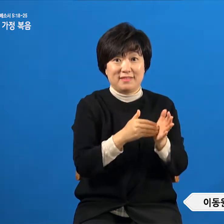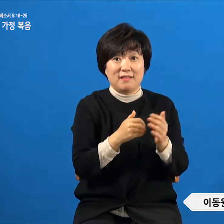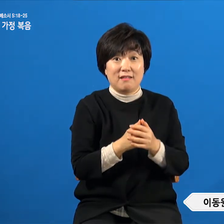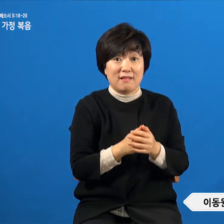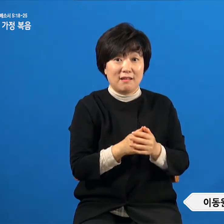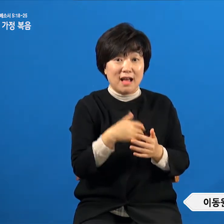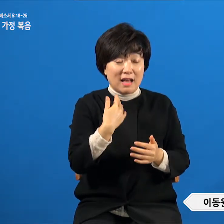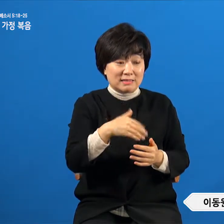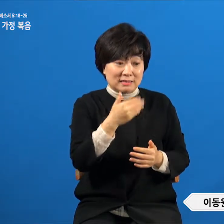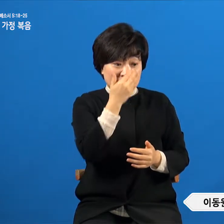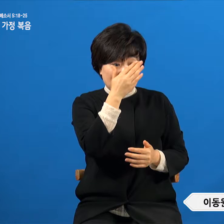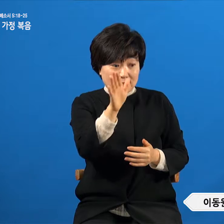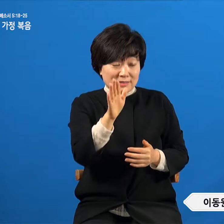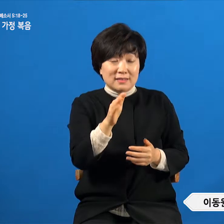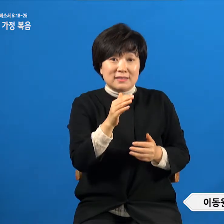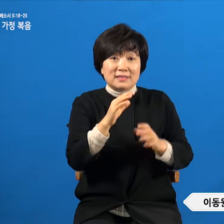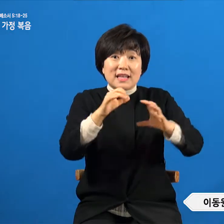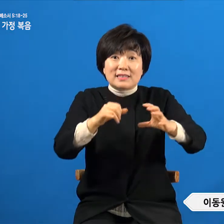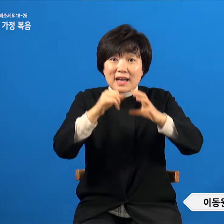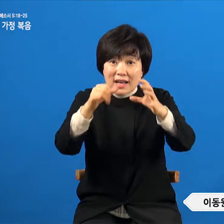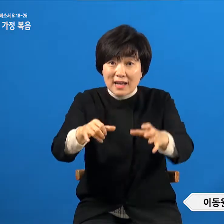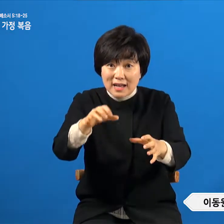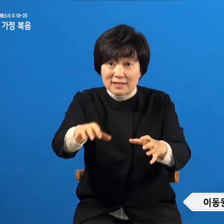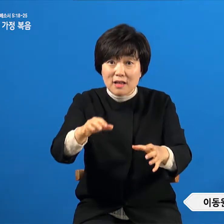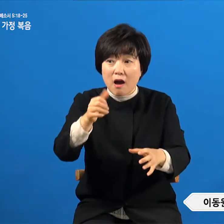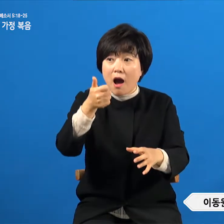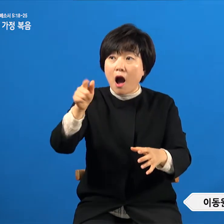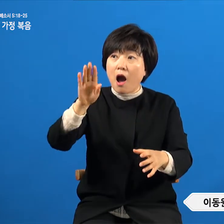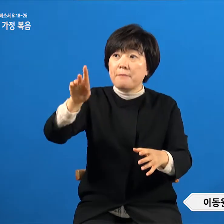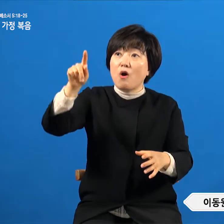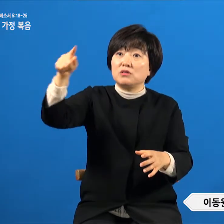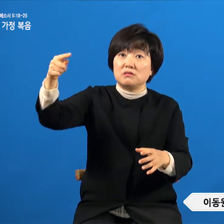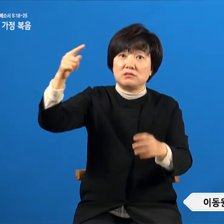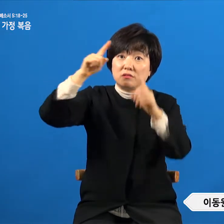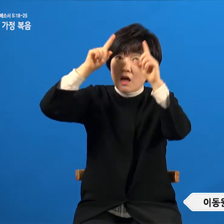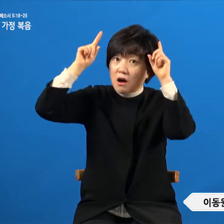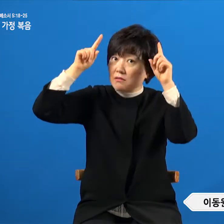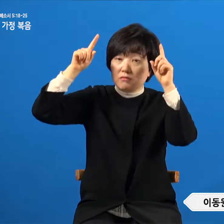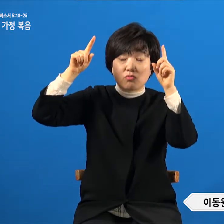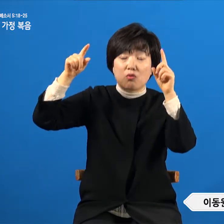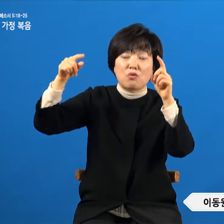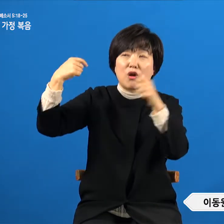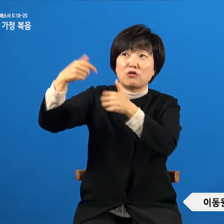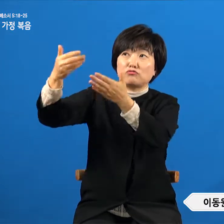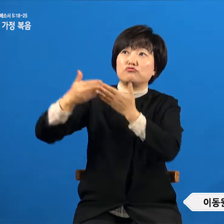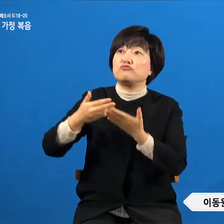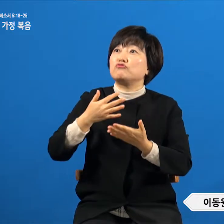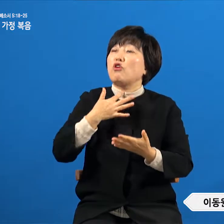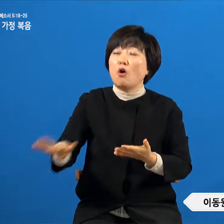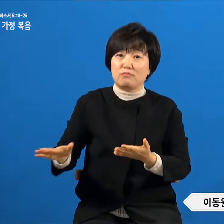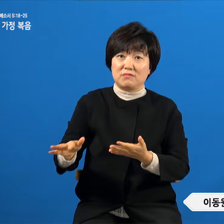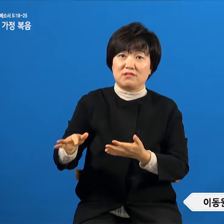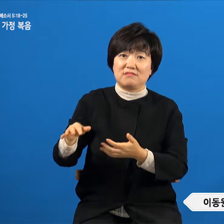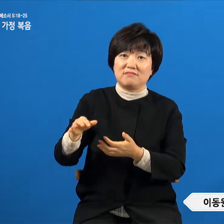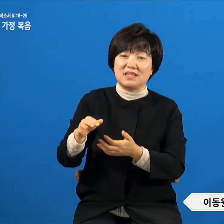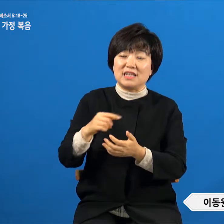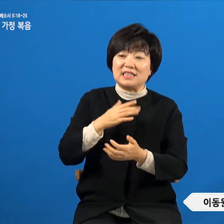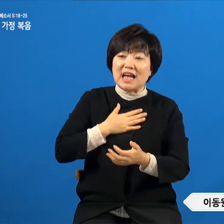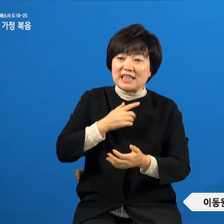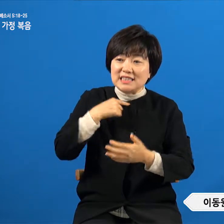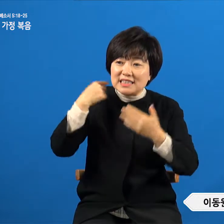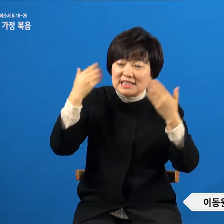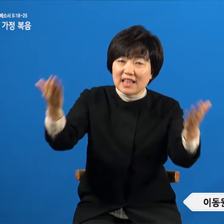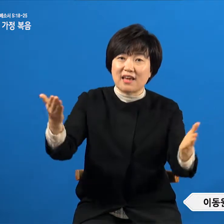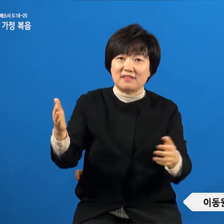아직도 우리에게 낯설기만 하는 세상, 이 세상에서 하버드가 결코 가르치지 못한 자기 사랑과